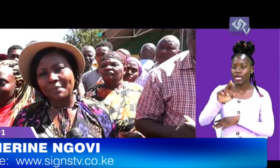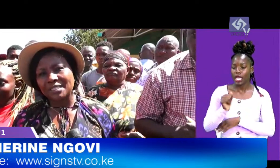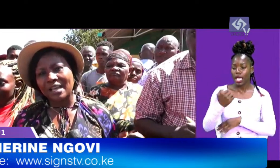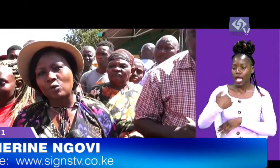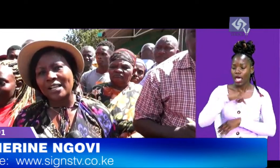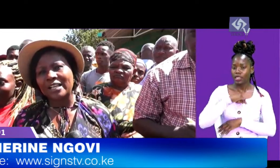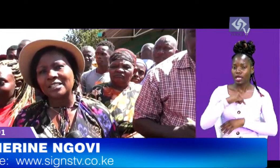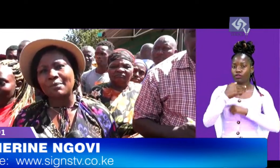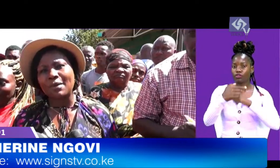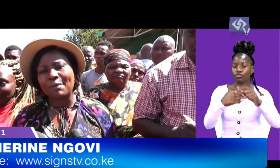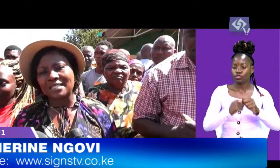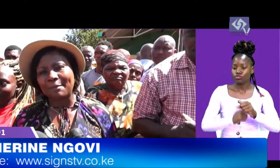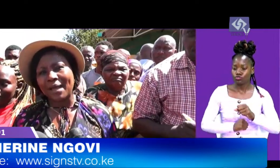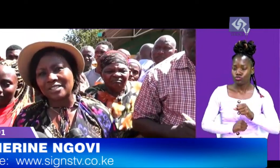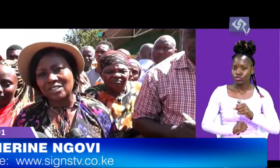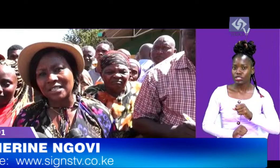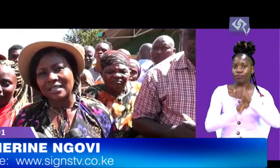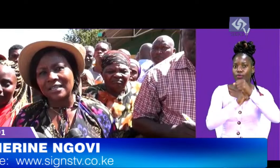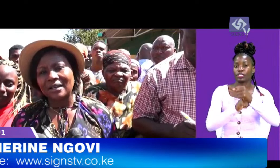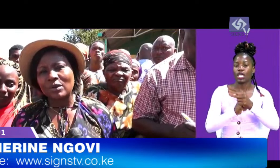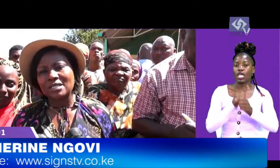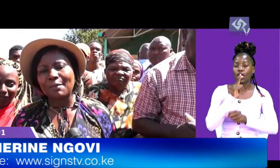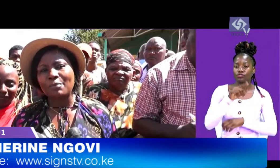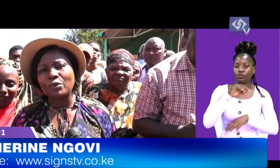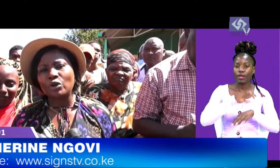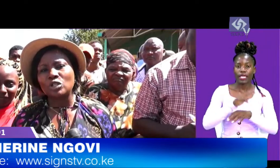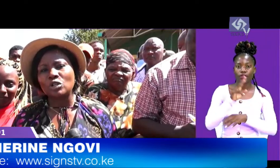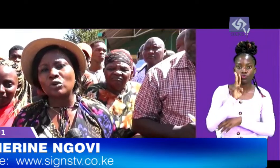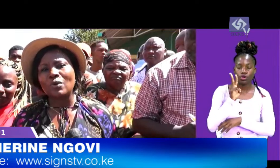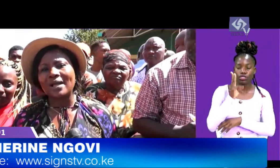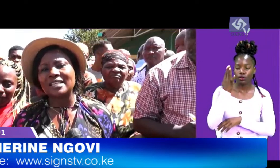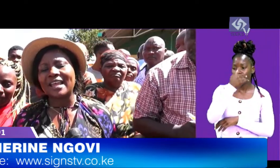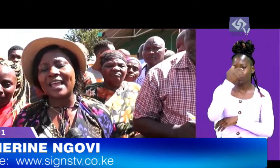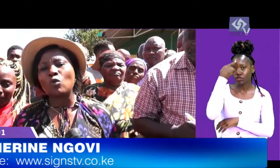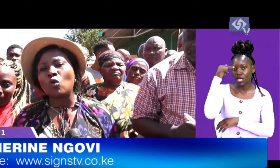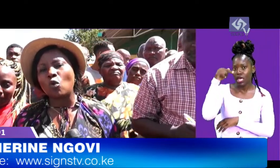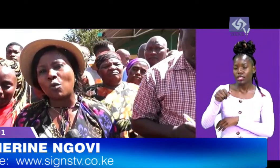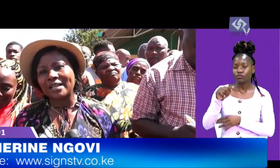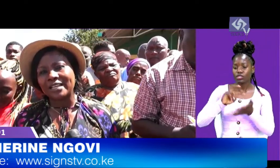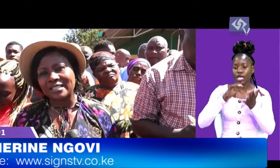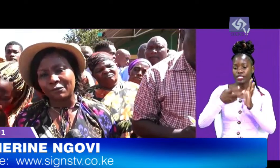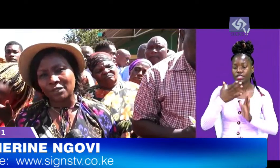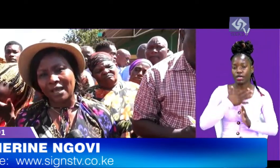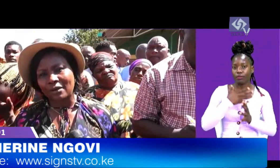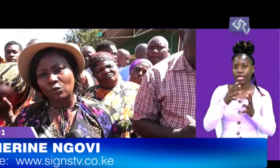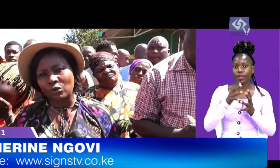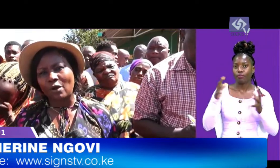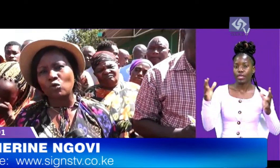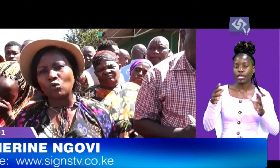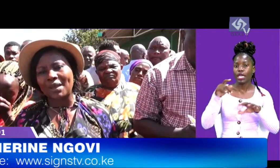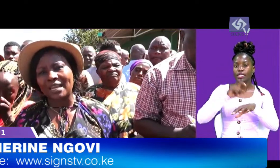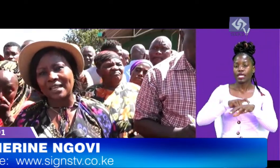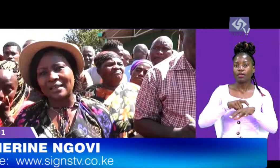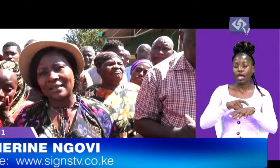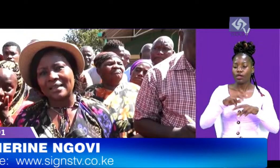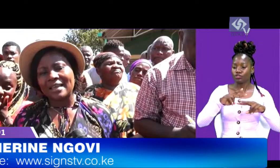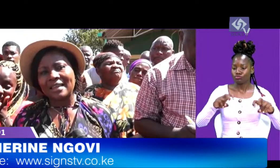kabisa kuhakikisha mmepata maji, kwa sababu hiyo ndio ilikuwa agenda yangu kubwa nikitafuta kura huku Mbere. na